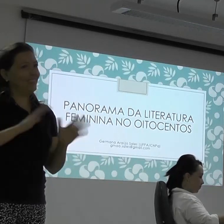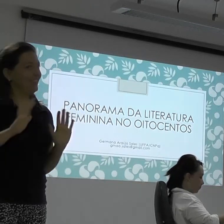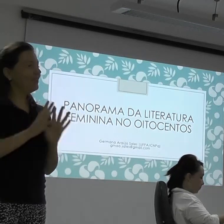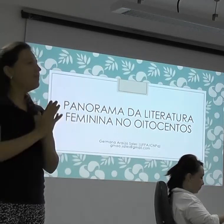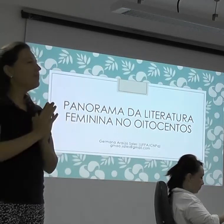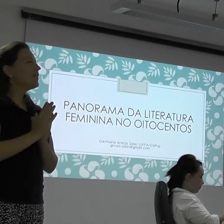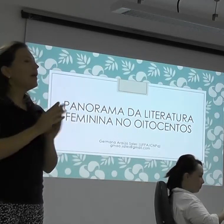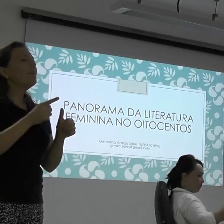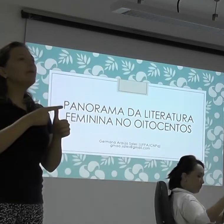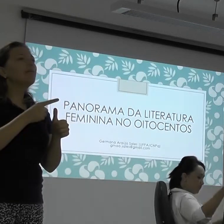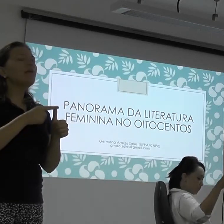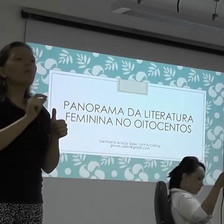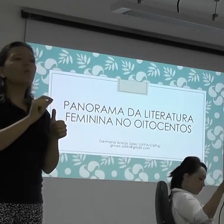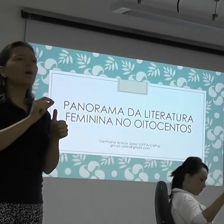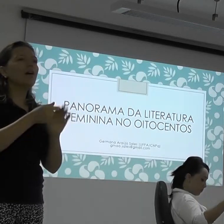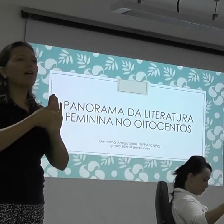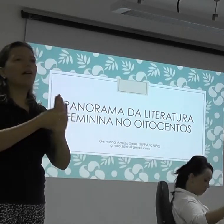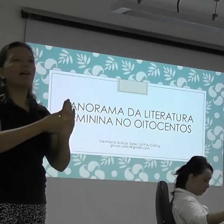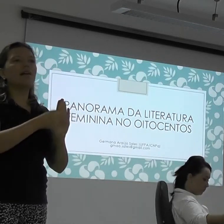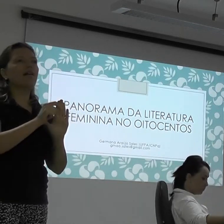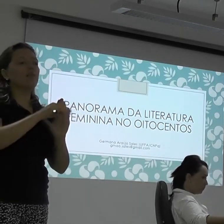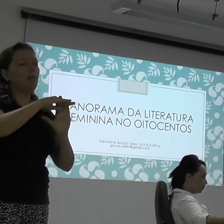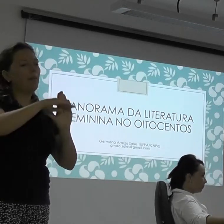me situar aqui com vocês.